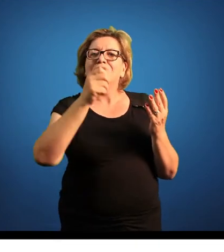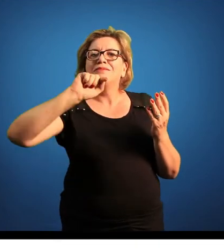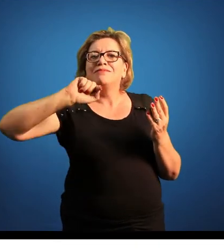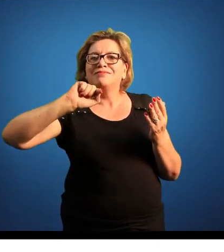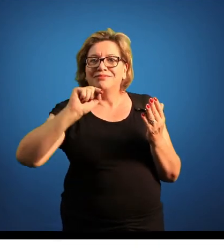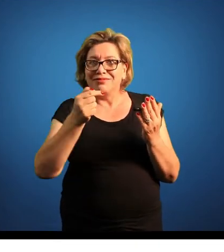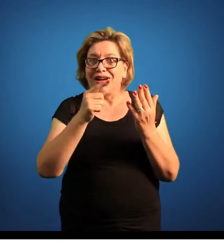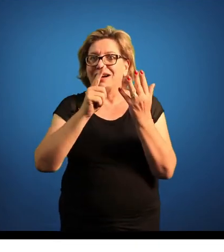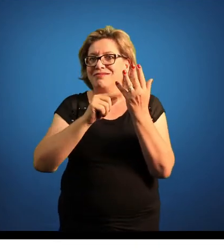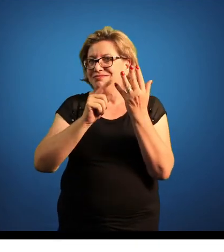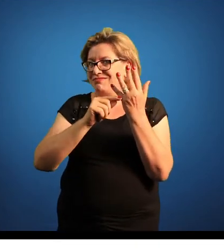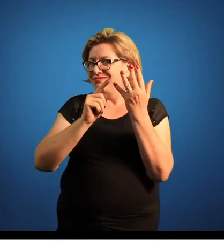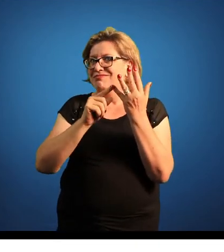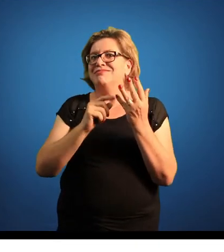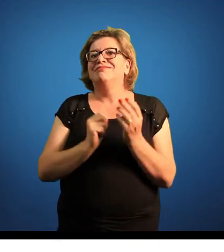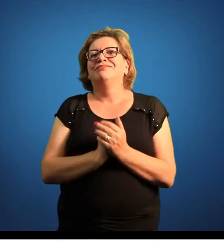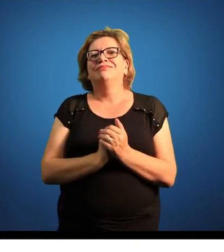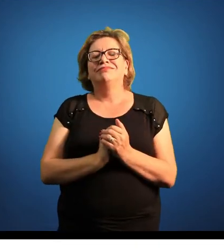R$ 6.000.